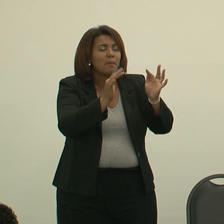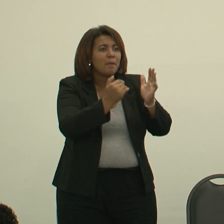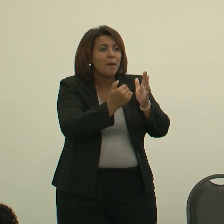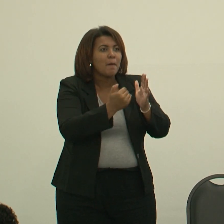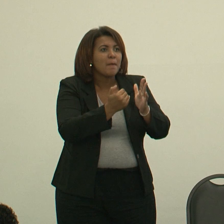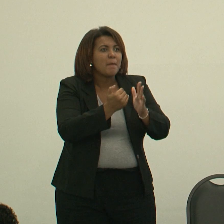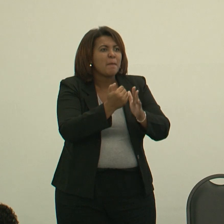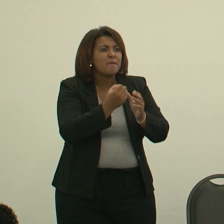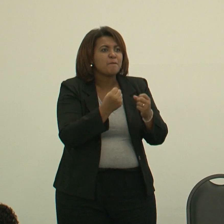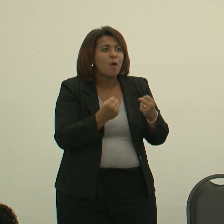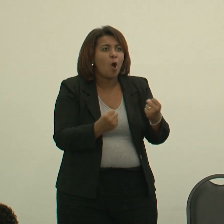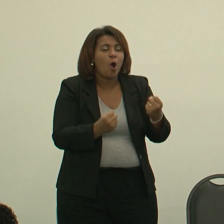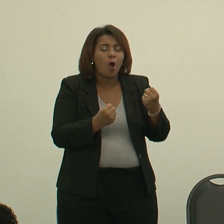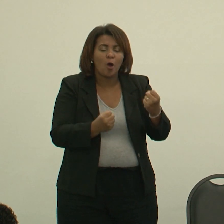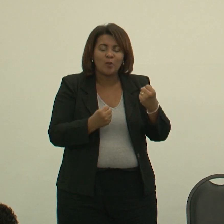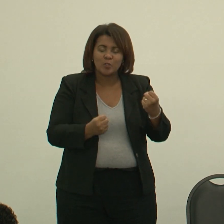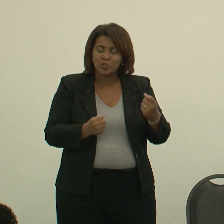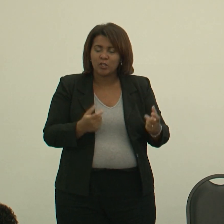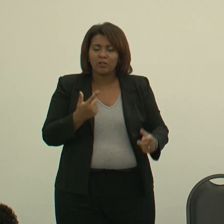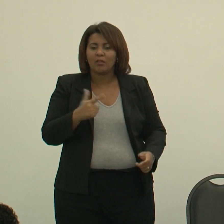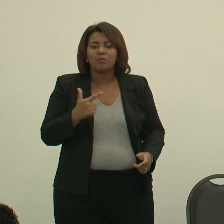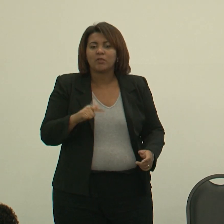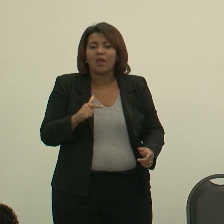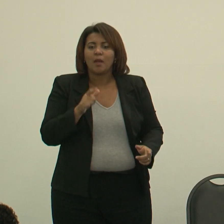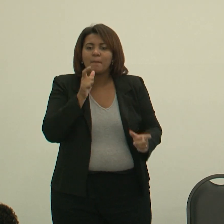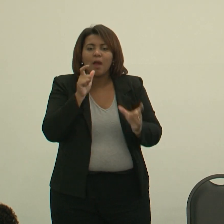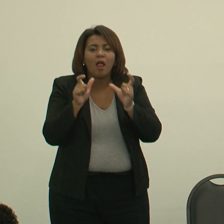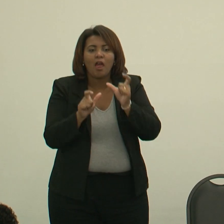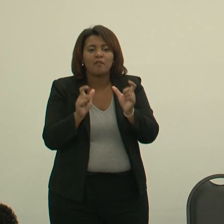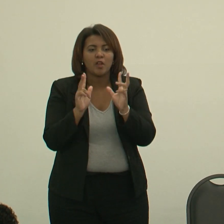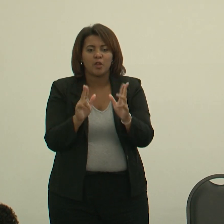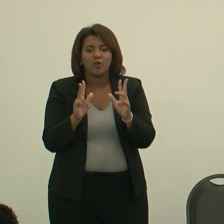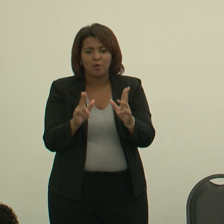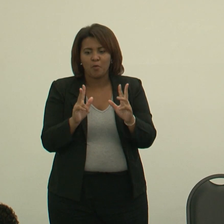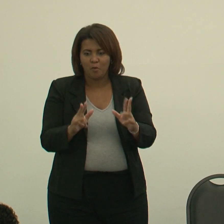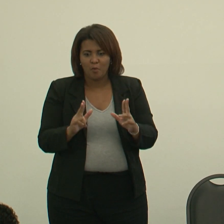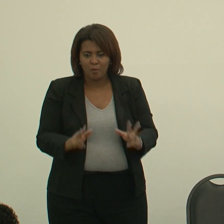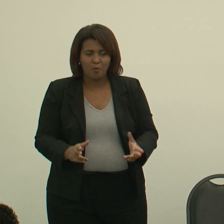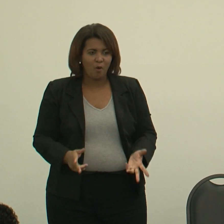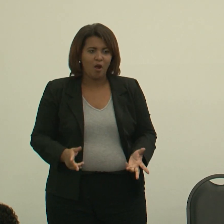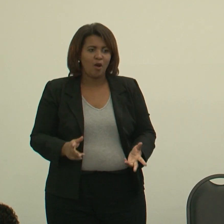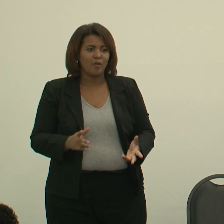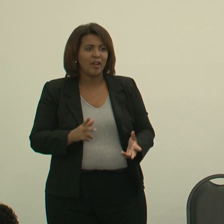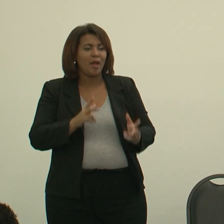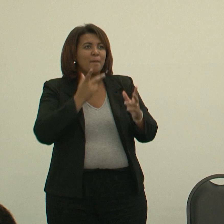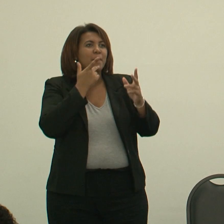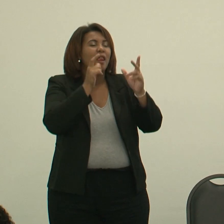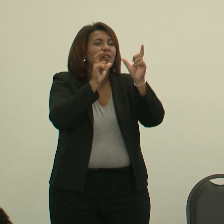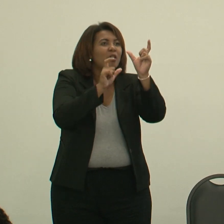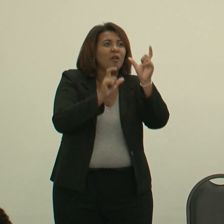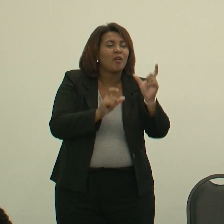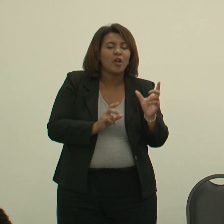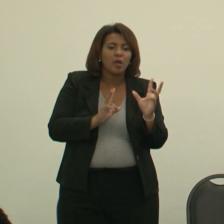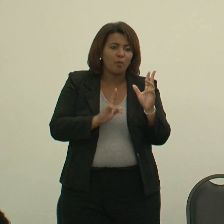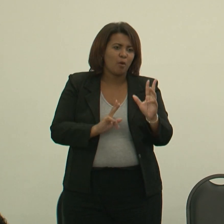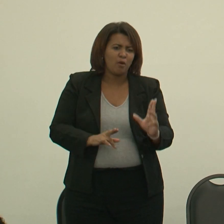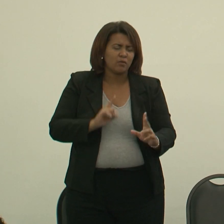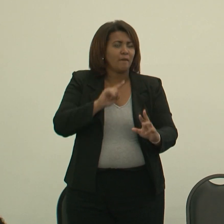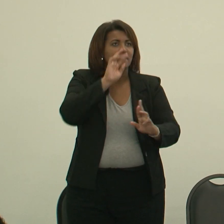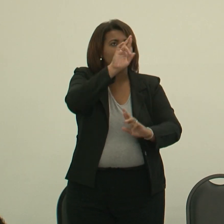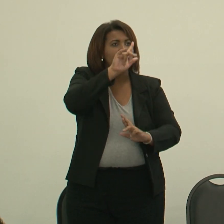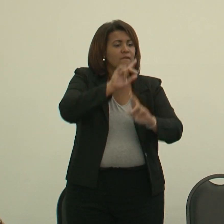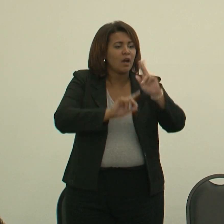não tem ali sinônimos. A gente não tem estereótipo como sinônimo de estigma. Preconceito é a mesma coisa que